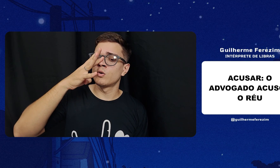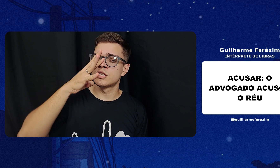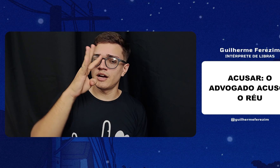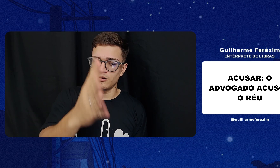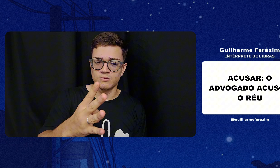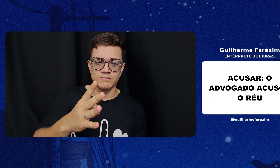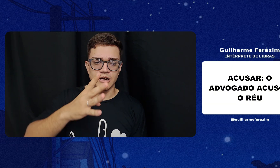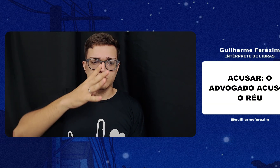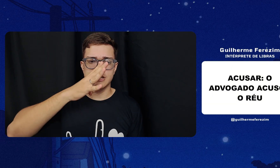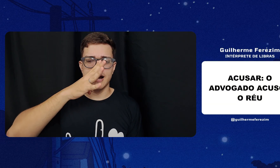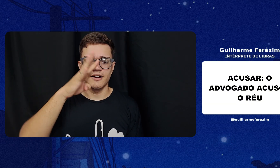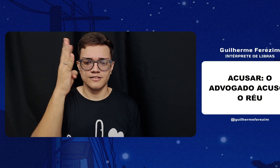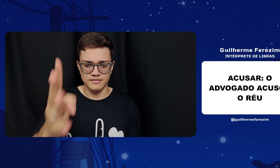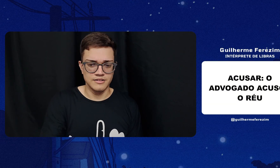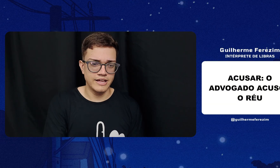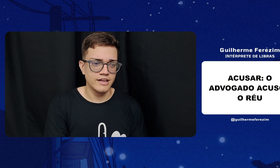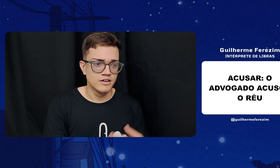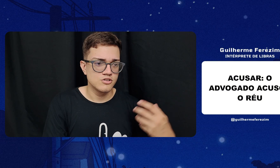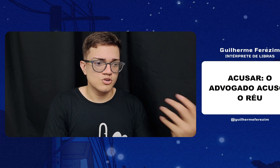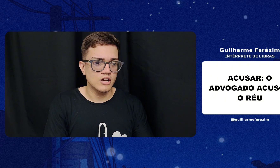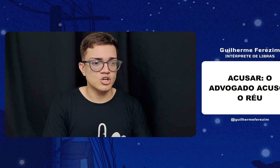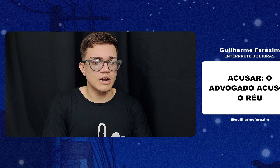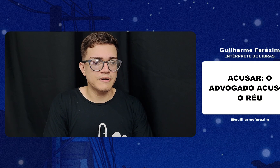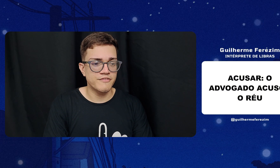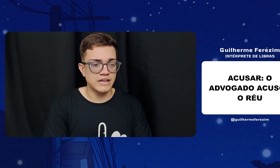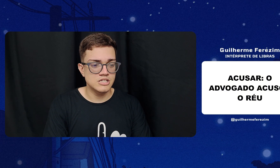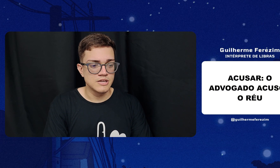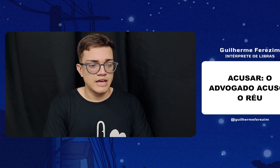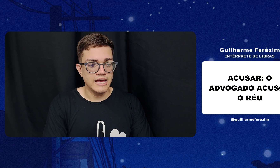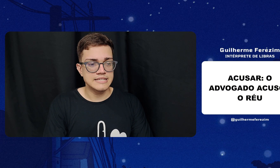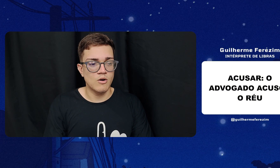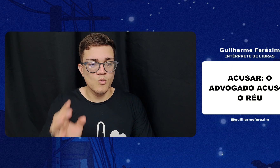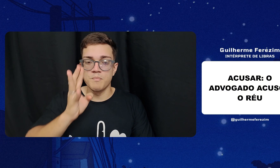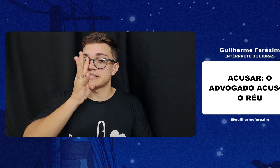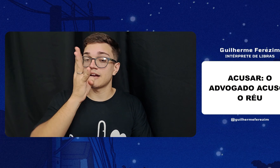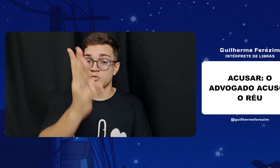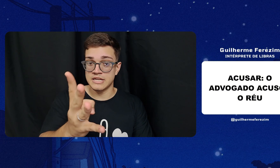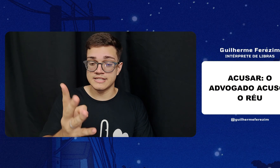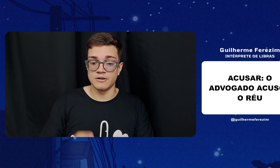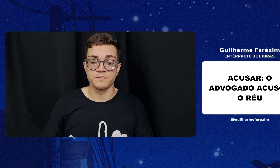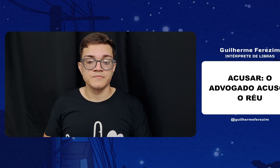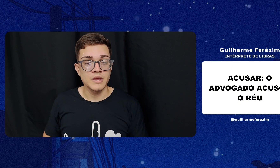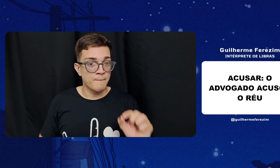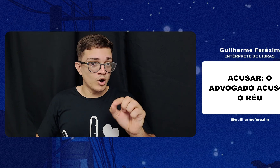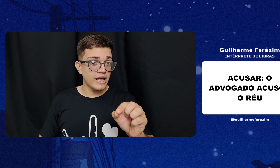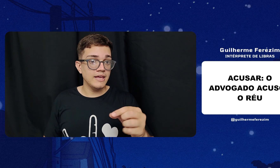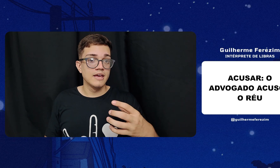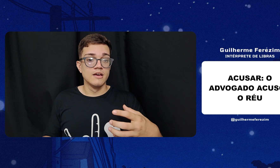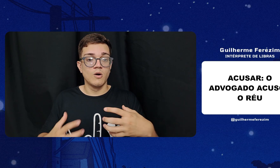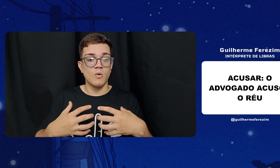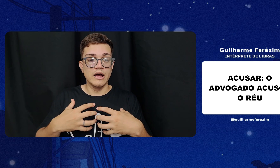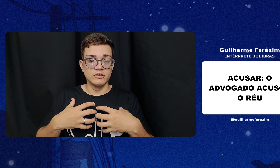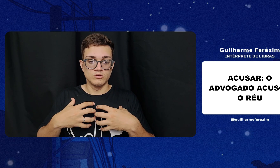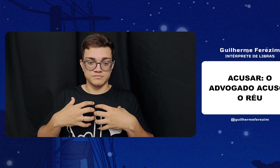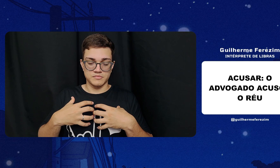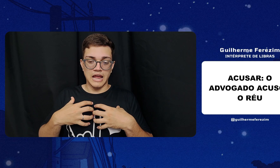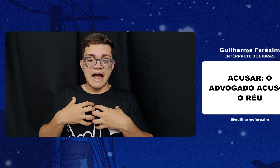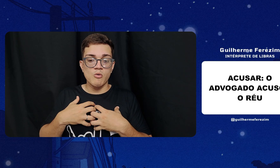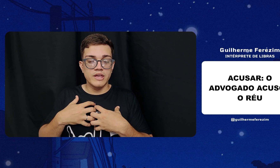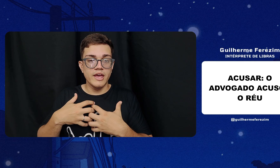bravo, acusando, acusar, né? Joga pra frente essa culpa, essa acusação. Porém,